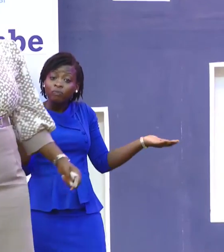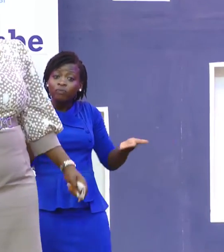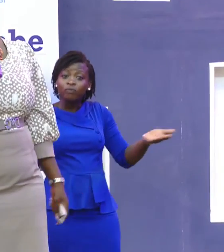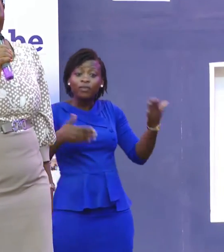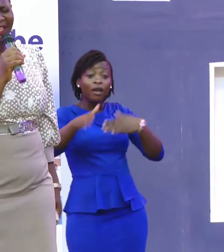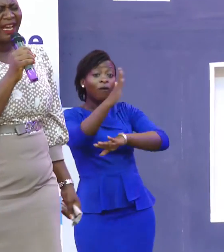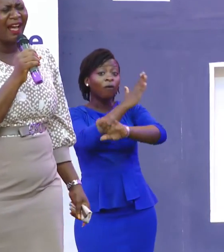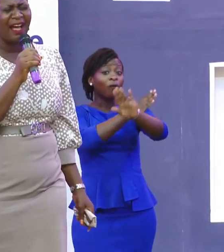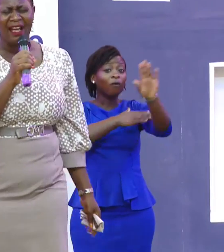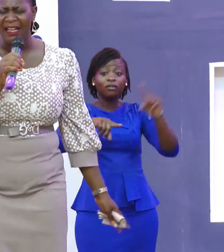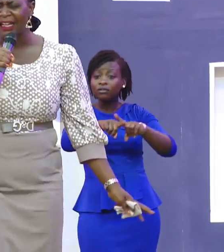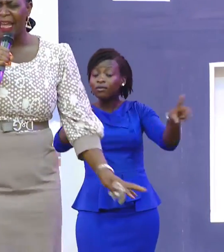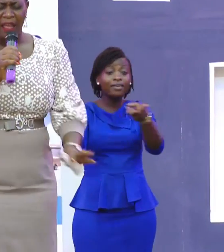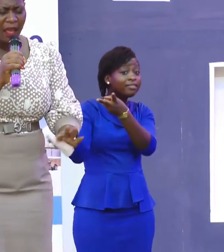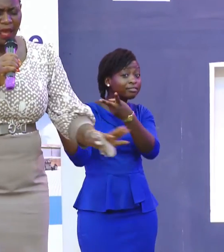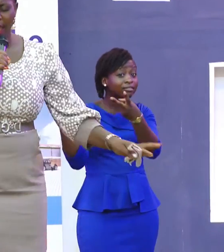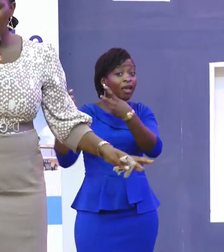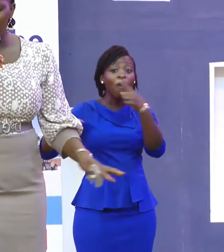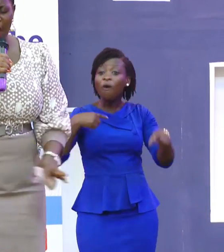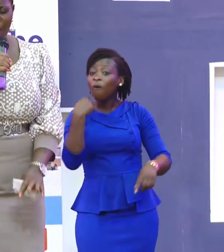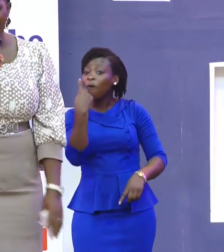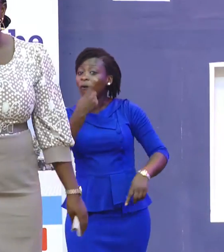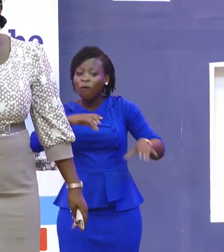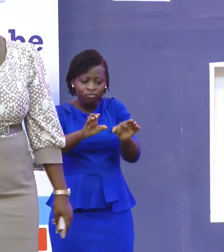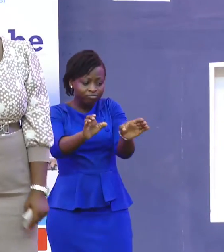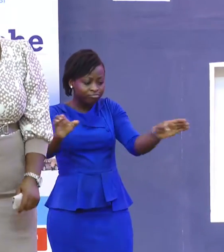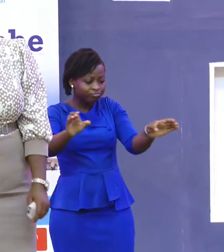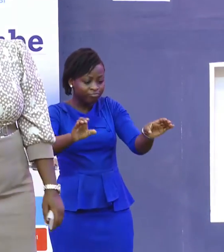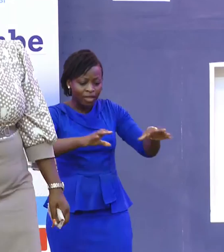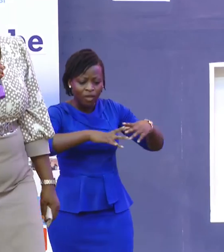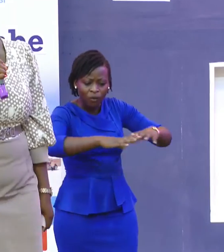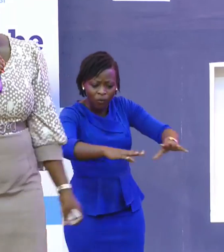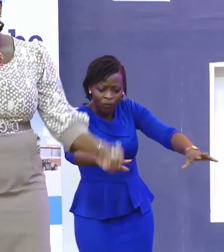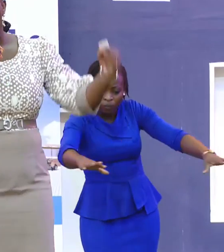Haliwa gotabulira Eya ya ula mwenyanja